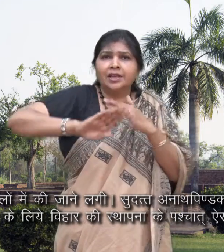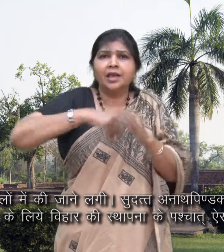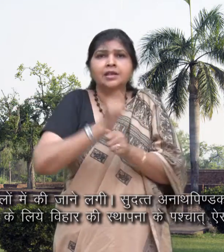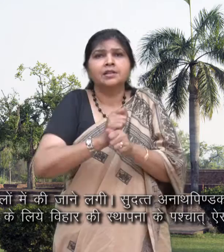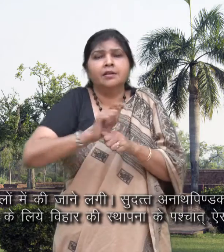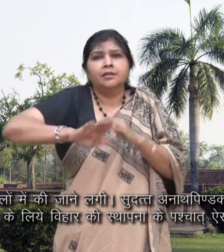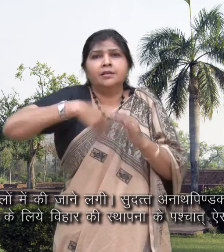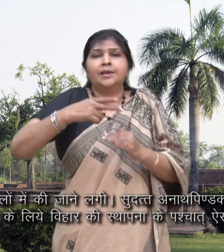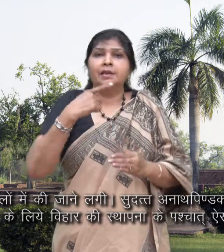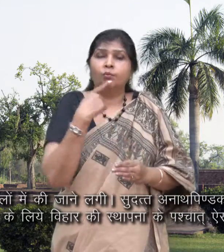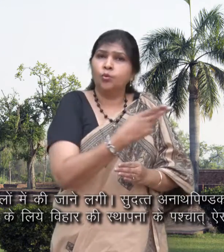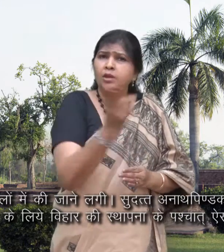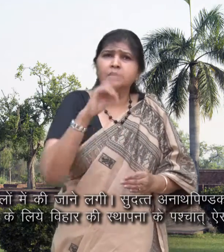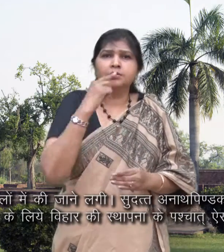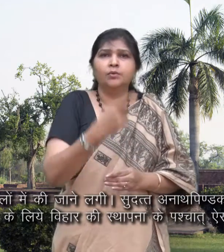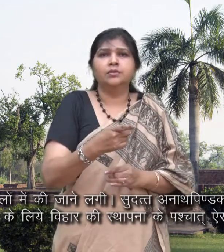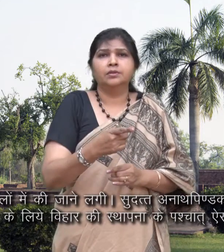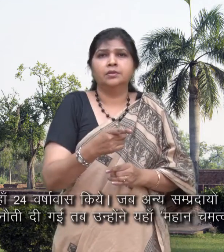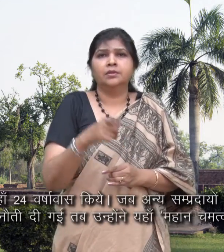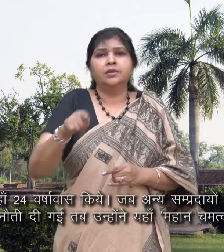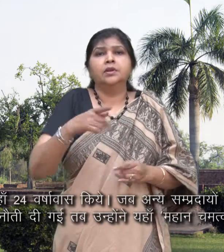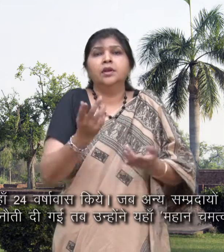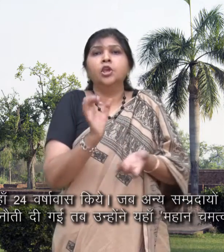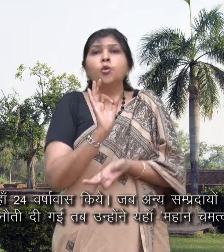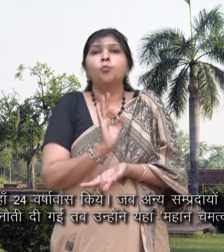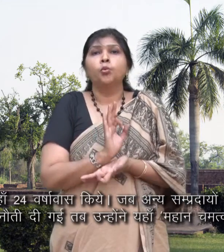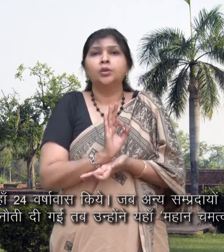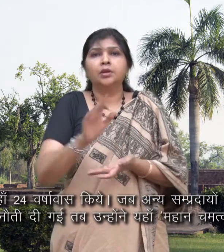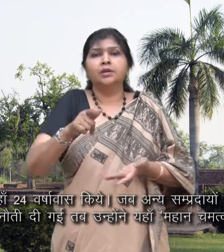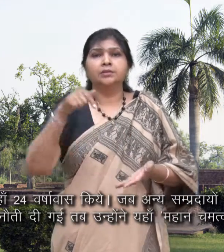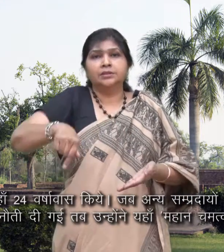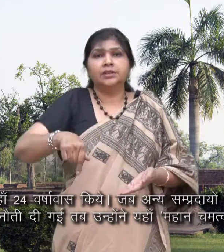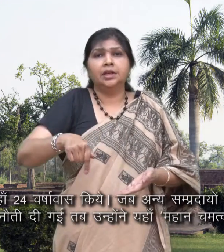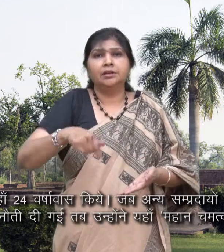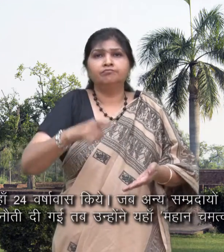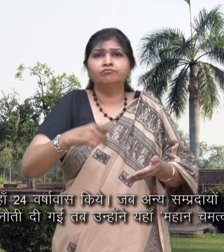ऐसा कहा जाता है कि बुद्ध ने यहां 24 वर्षावास किए।